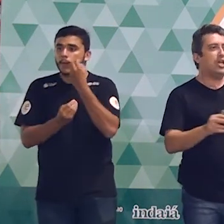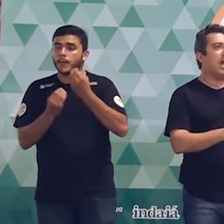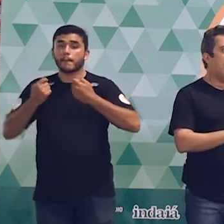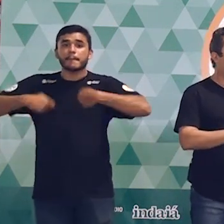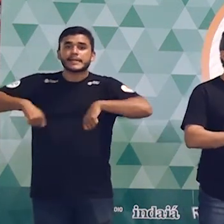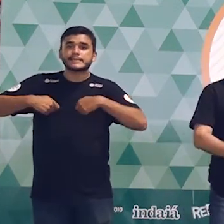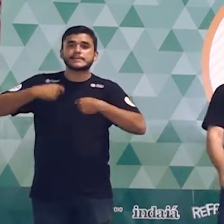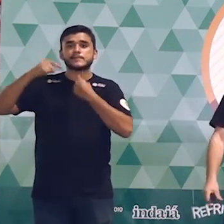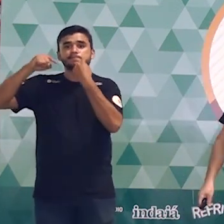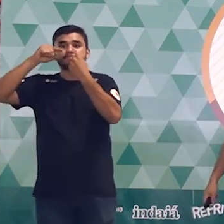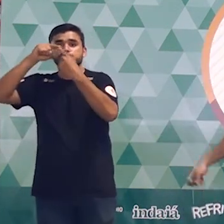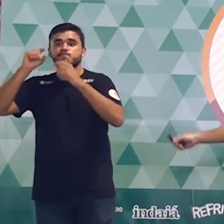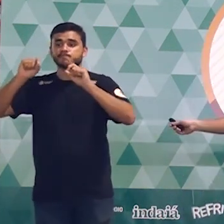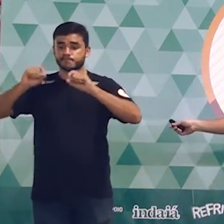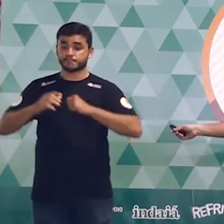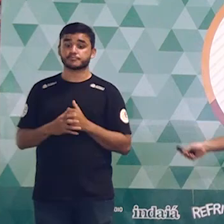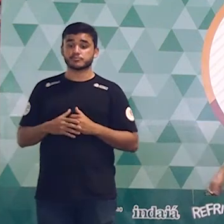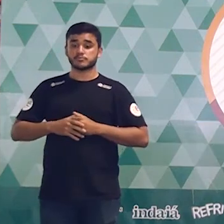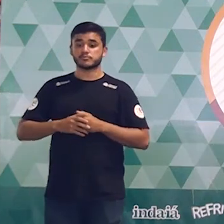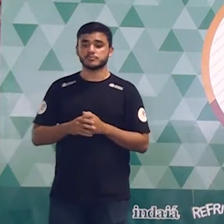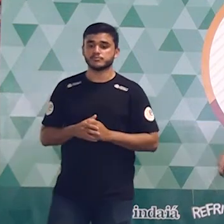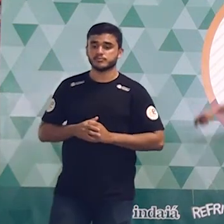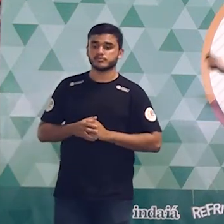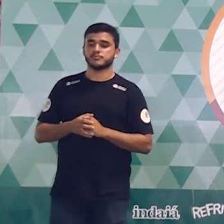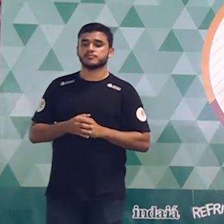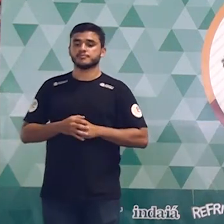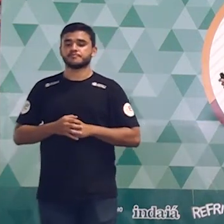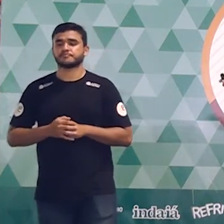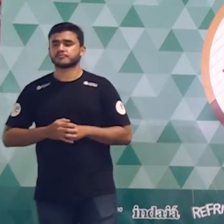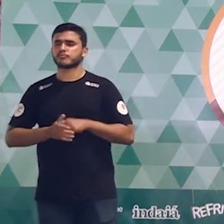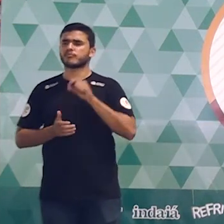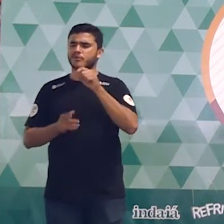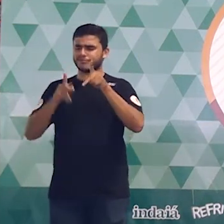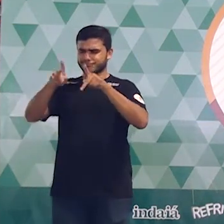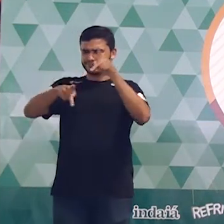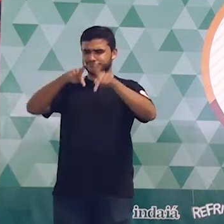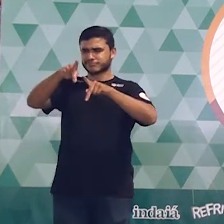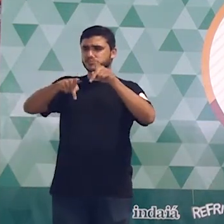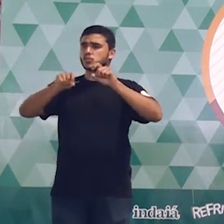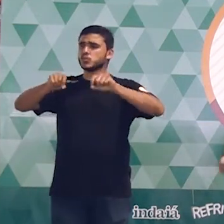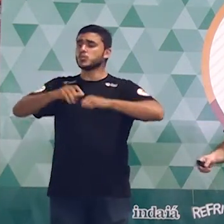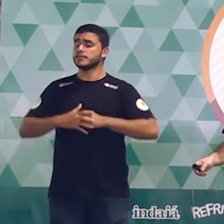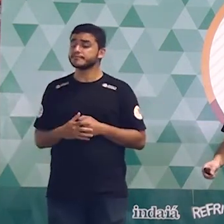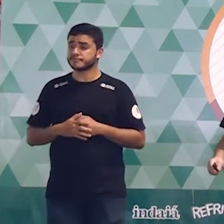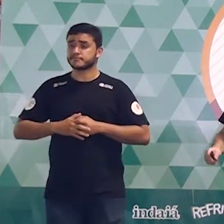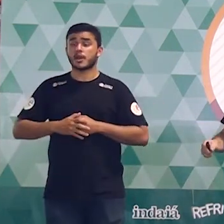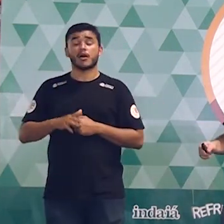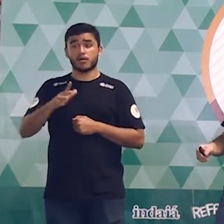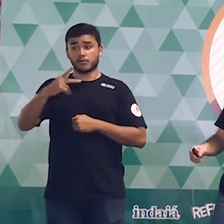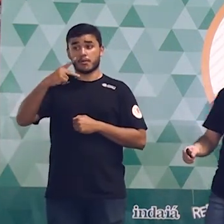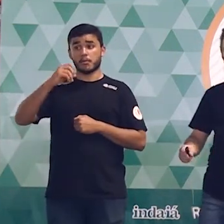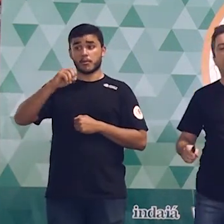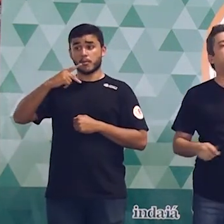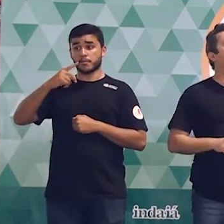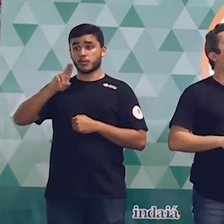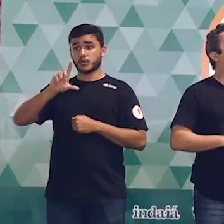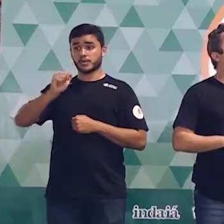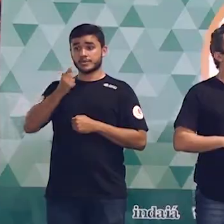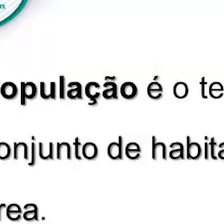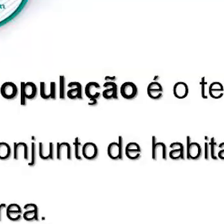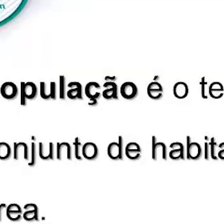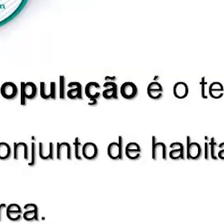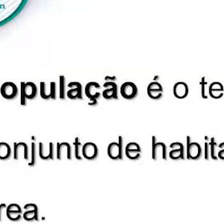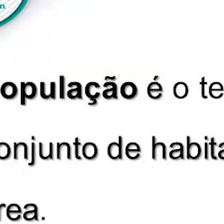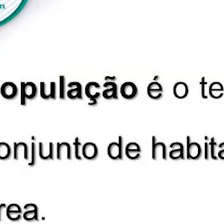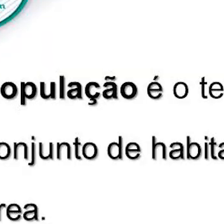Mas para a gente chegar lá, vamos começar primeiro definindo. O que é população, né? A definição de população é bem simples. É um termo usado